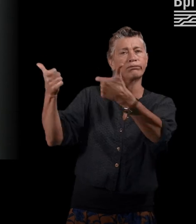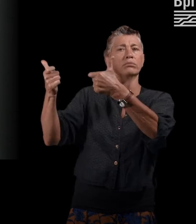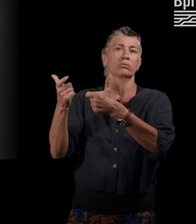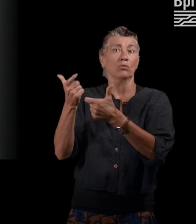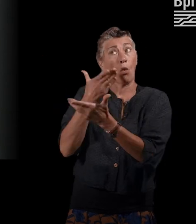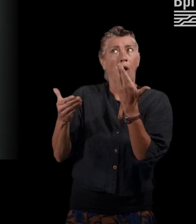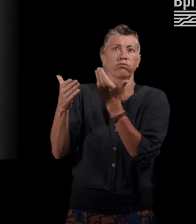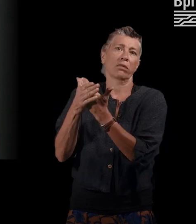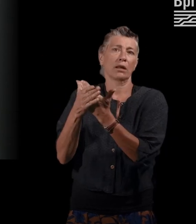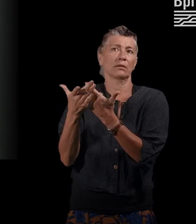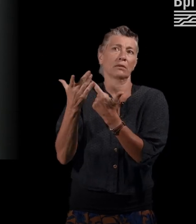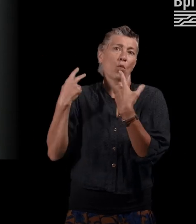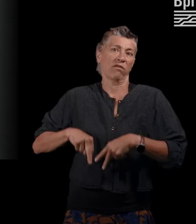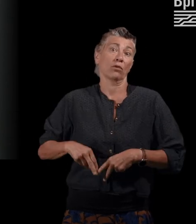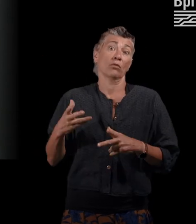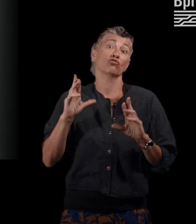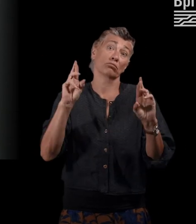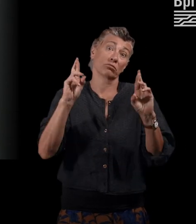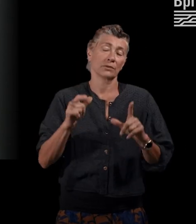alternative à la classe politique actuelle.